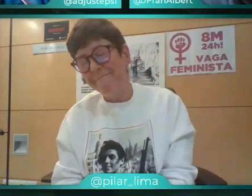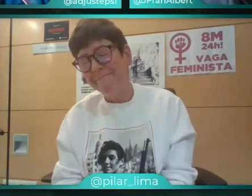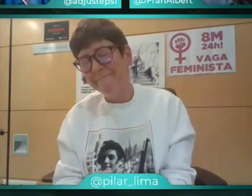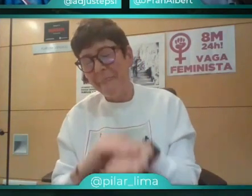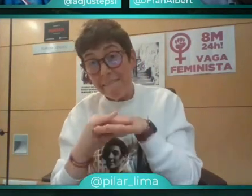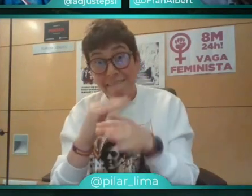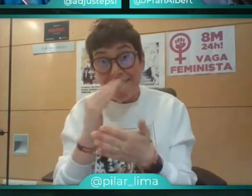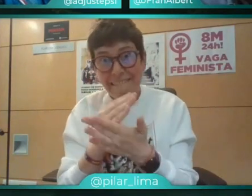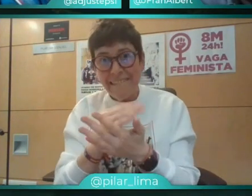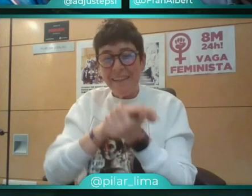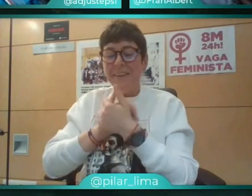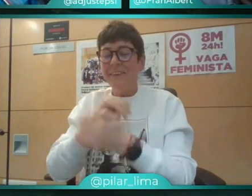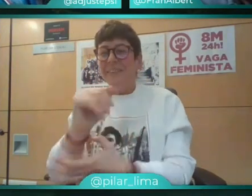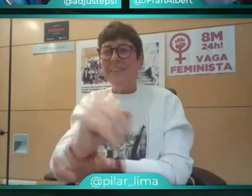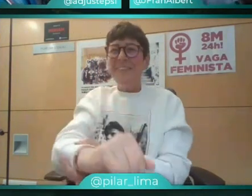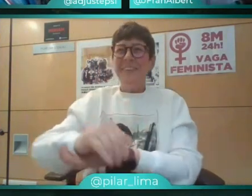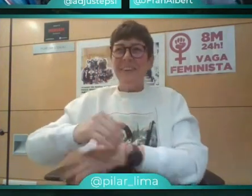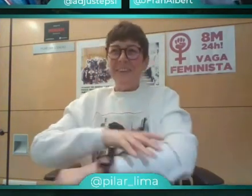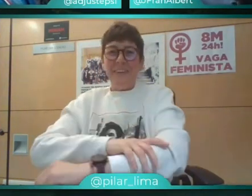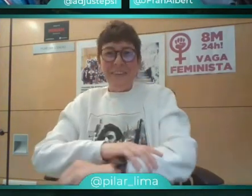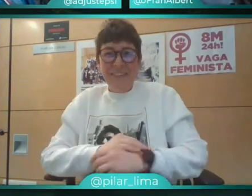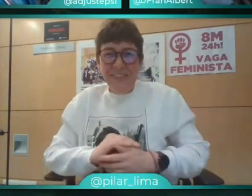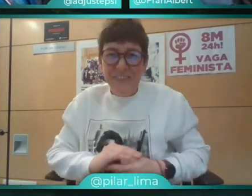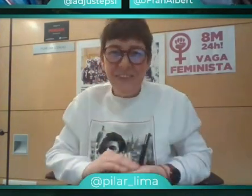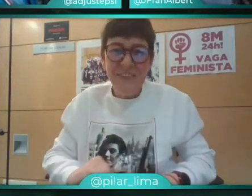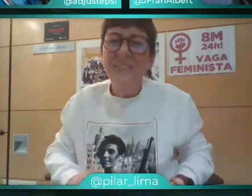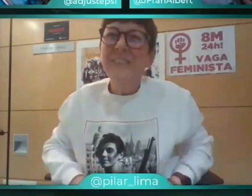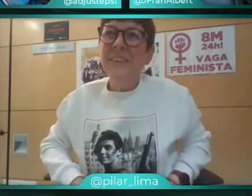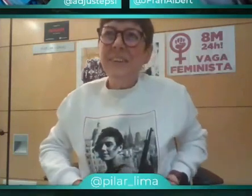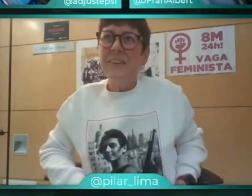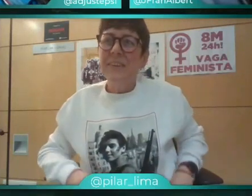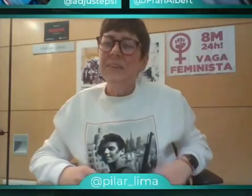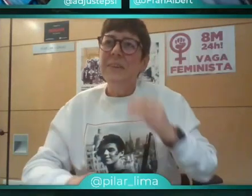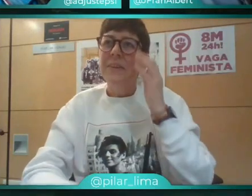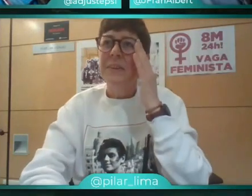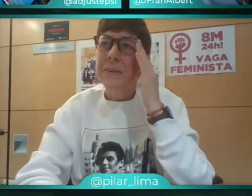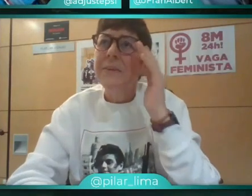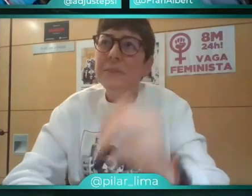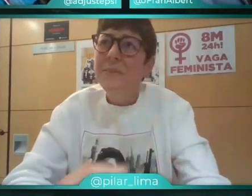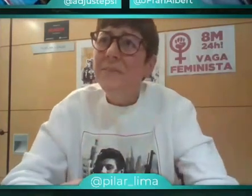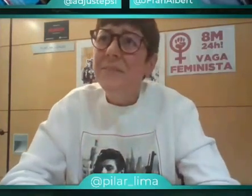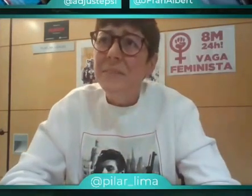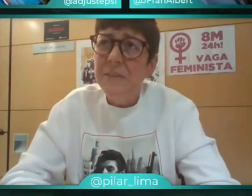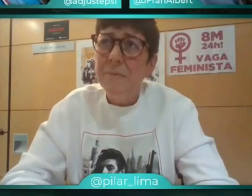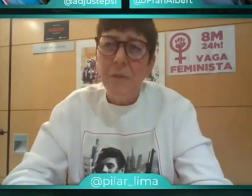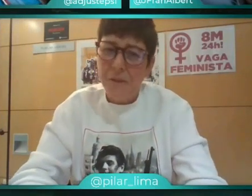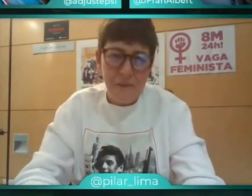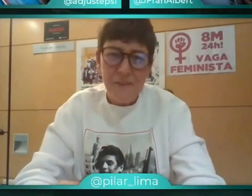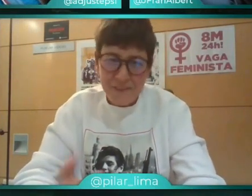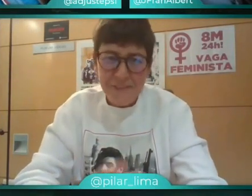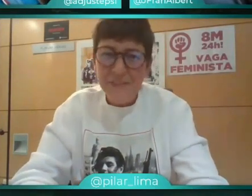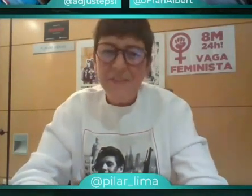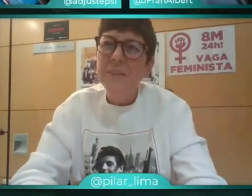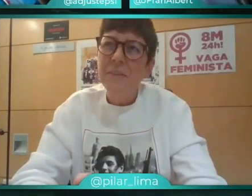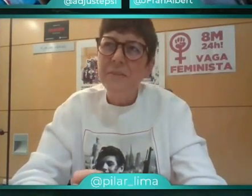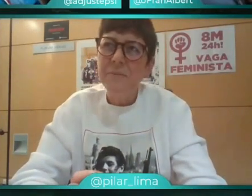no la verdad desde luego pues bueno haciendo un gran trabajo No para nada para nada Pilar eh aquí además digo que